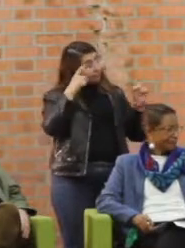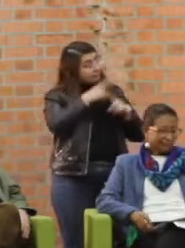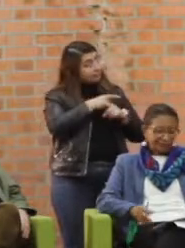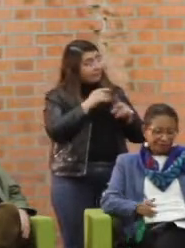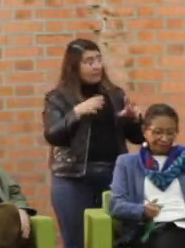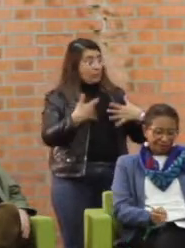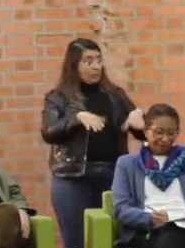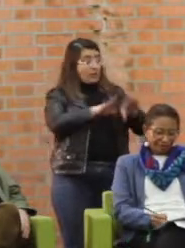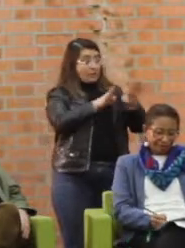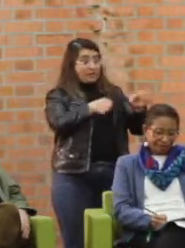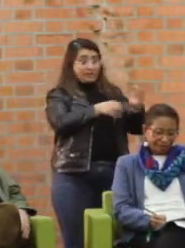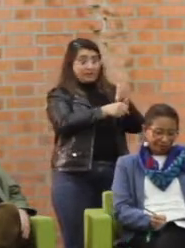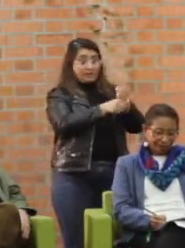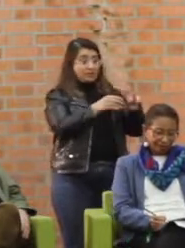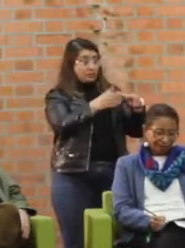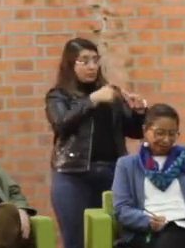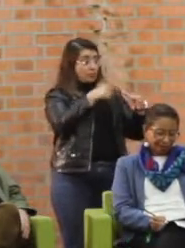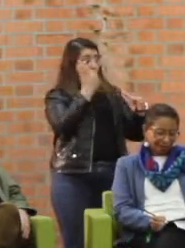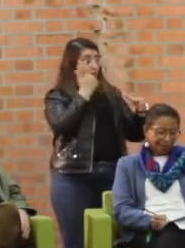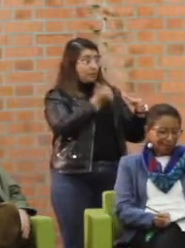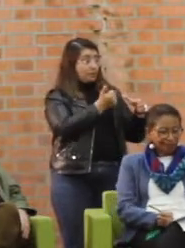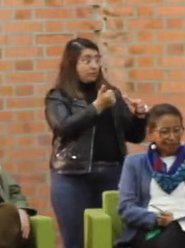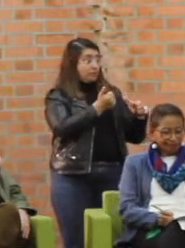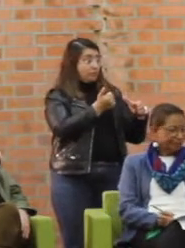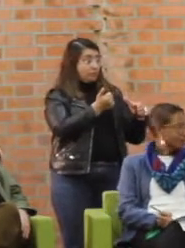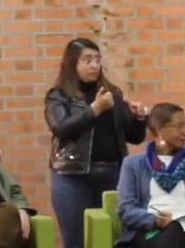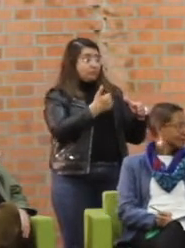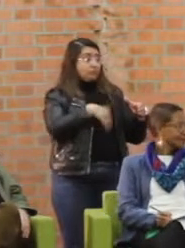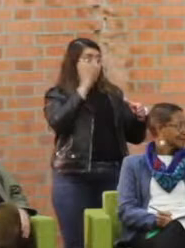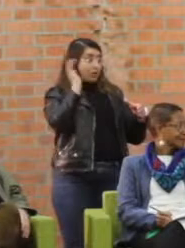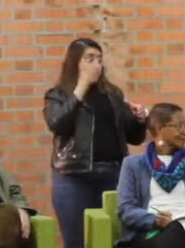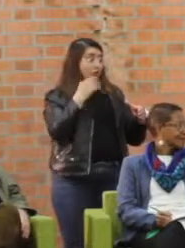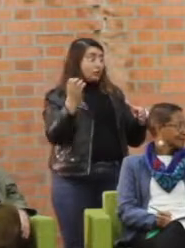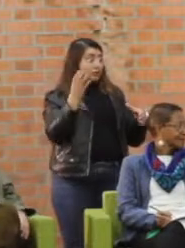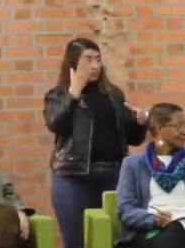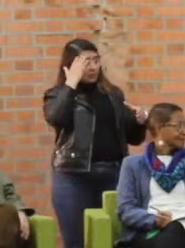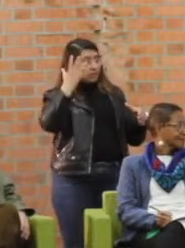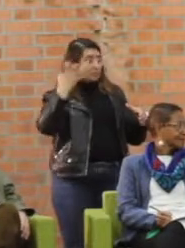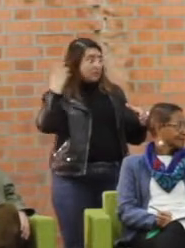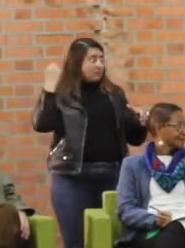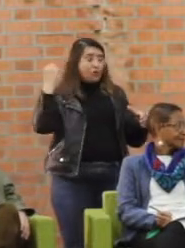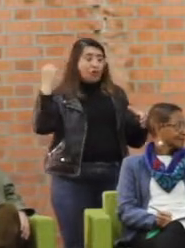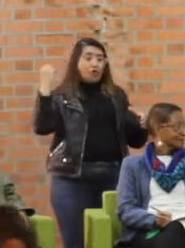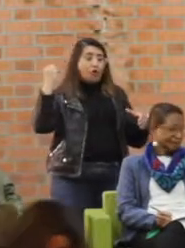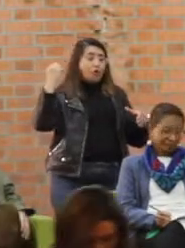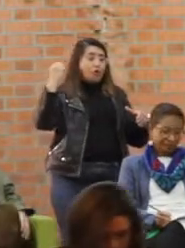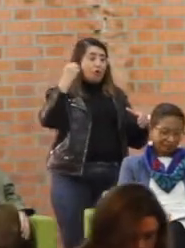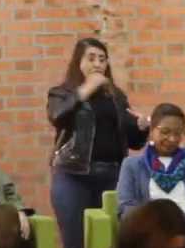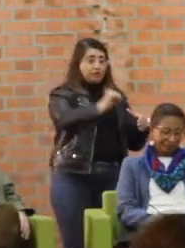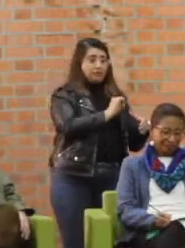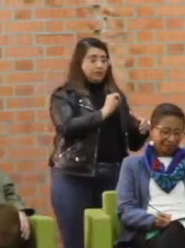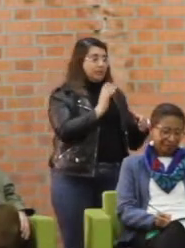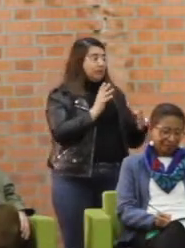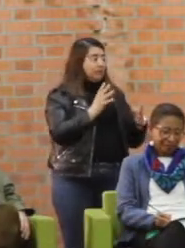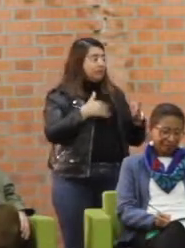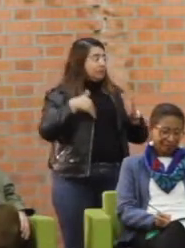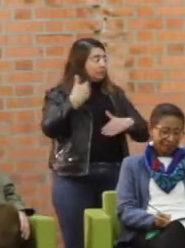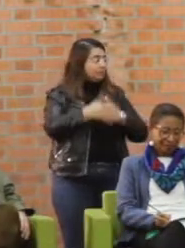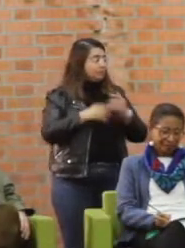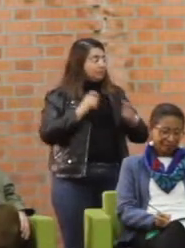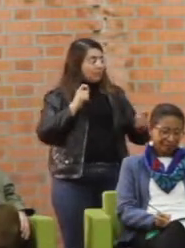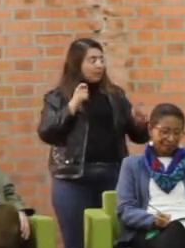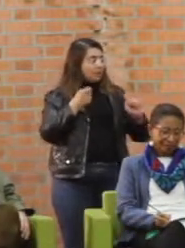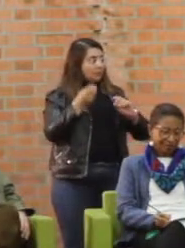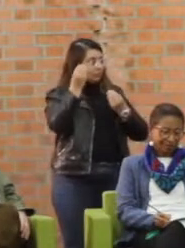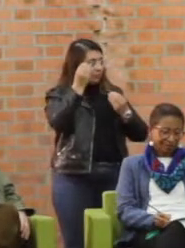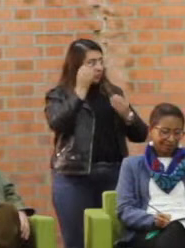meta claro se han sido enormes los logros y el trabajo que se ha hecho pero la línea de meta es esa transformación